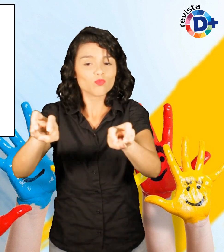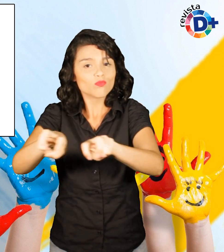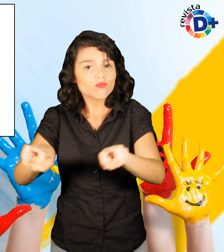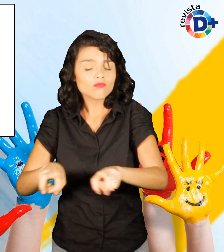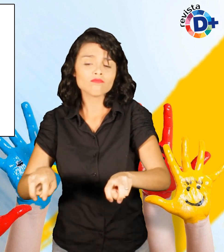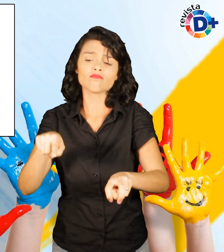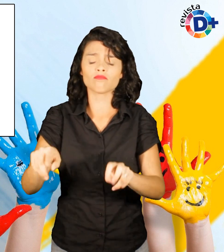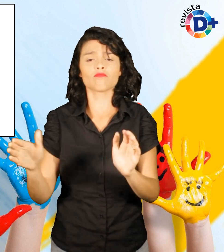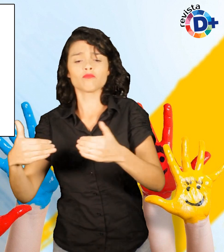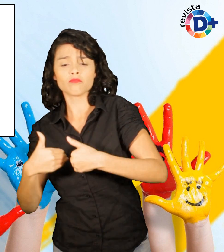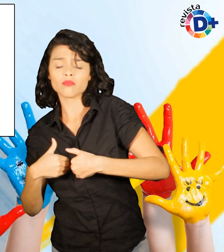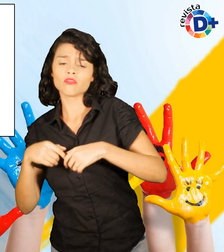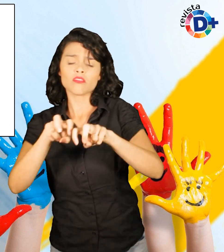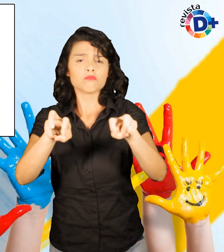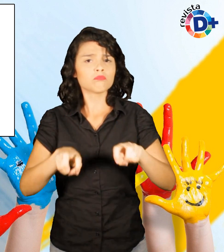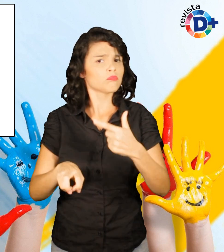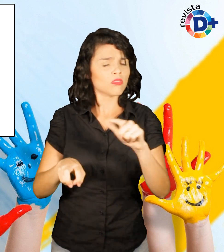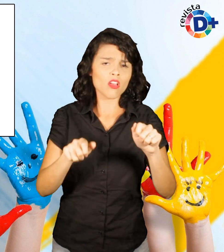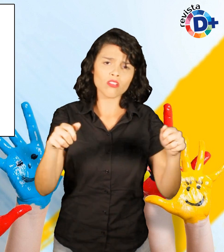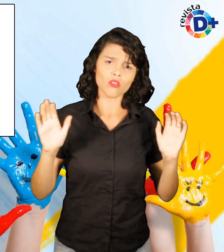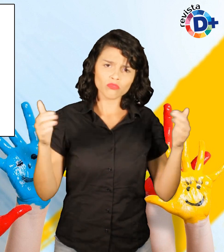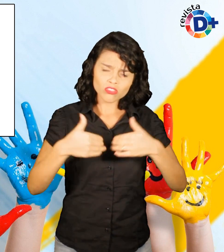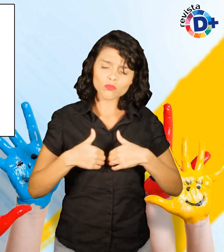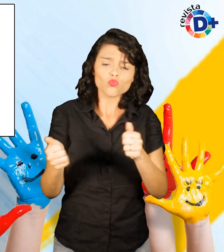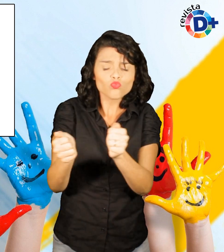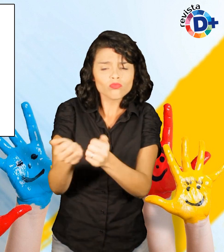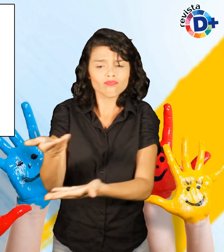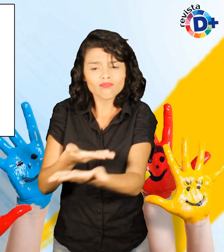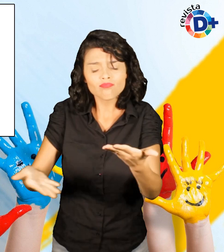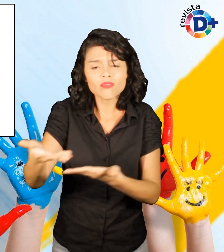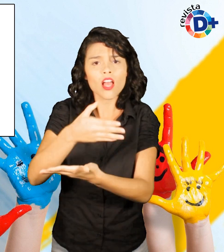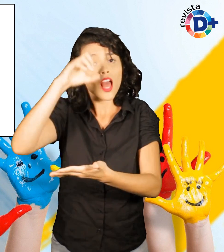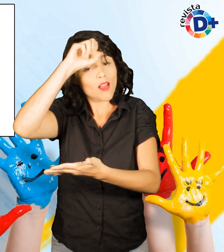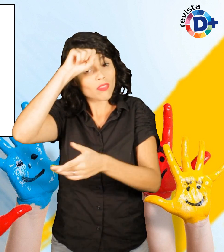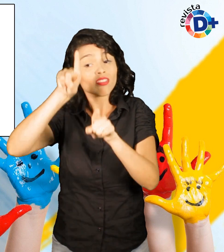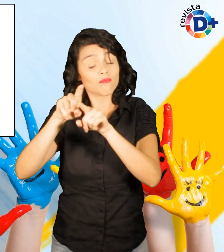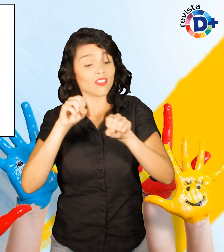as outras e também ensinar. Isso ajuda muito no desenvolvimento da comunicação.